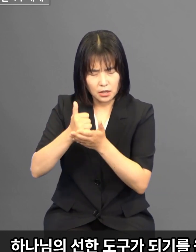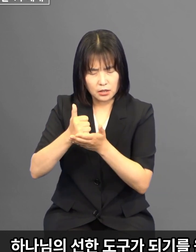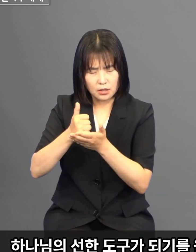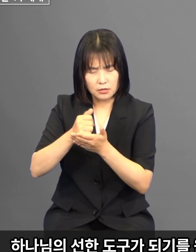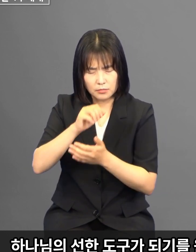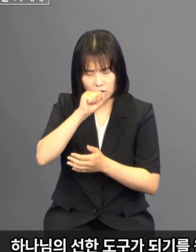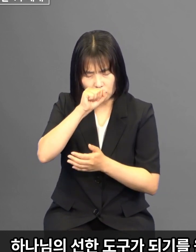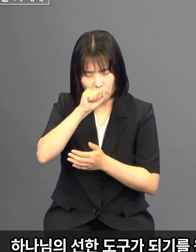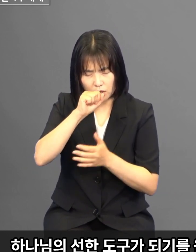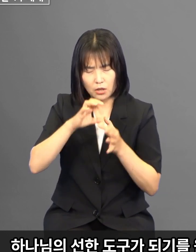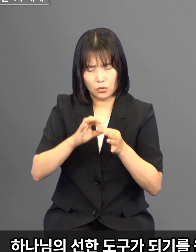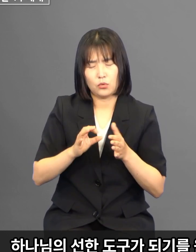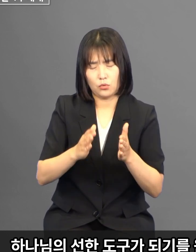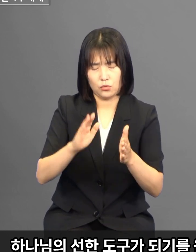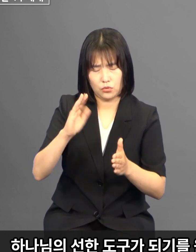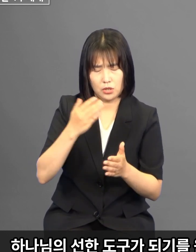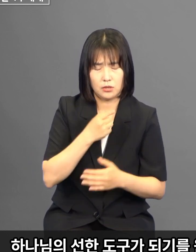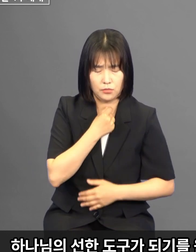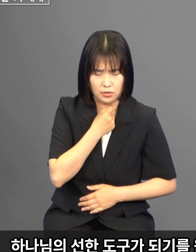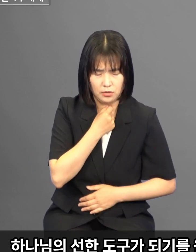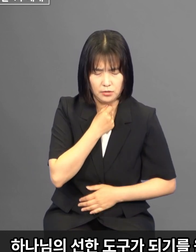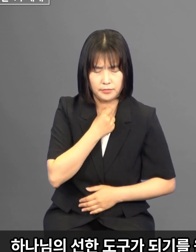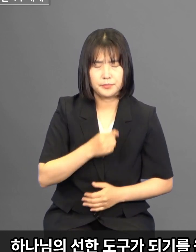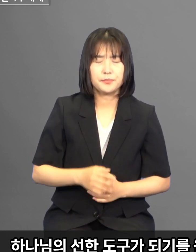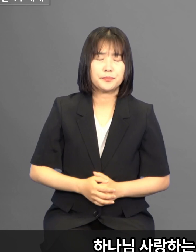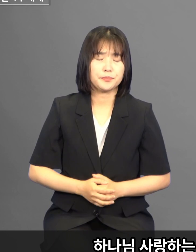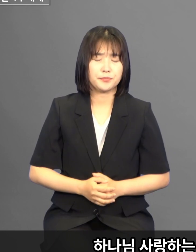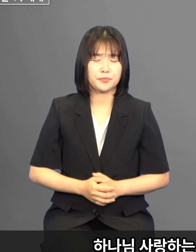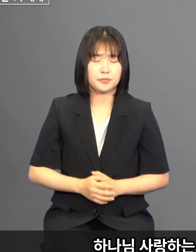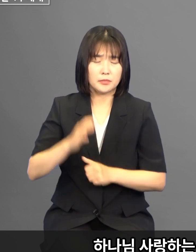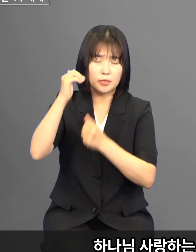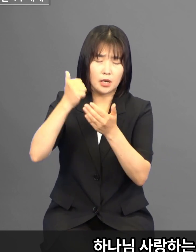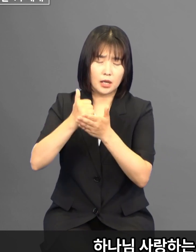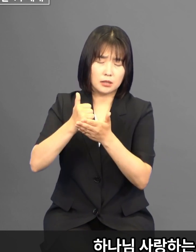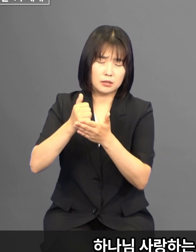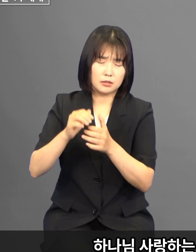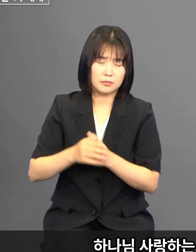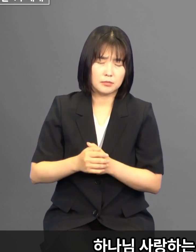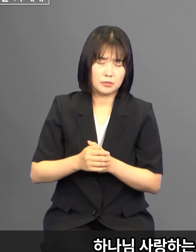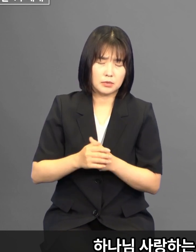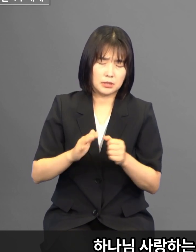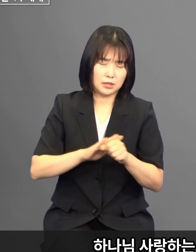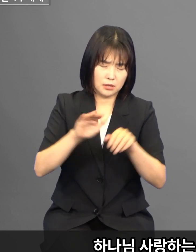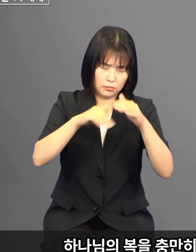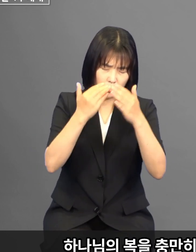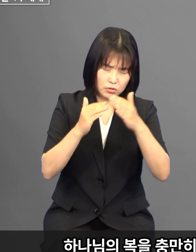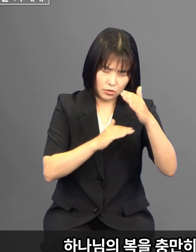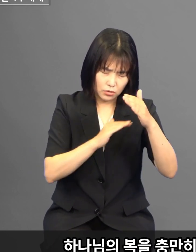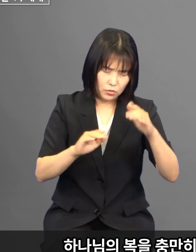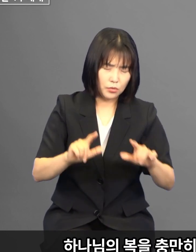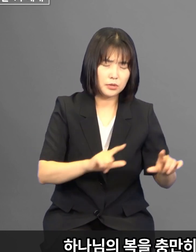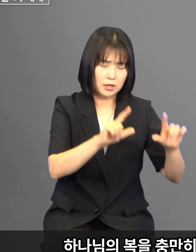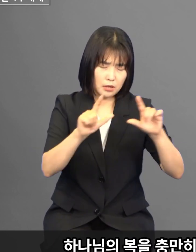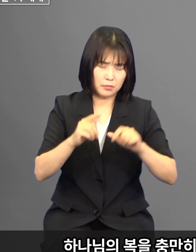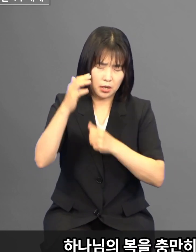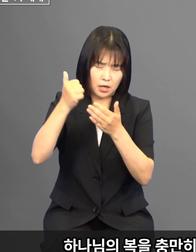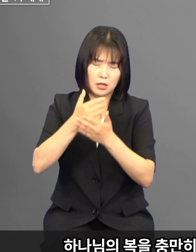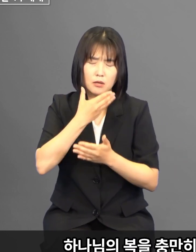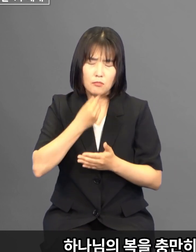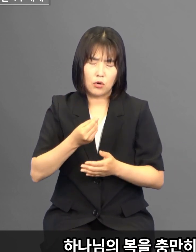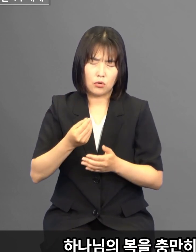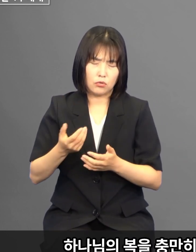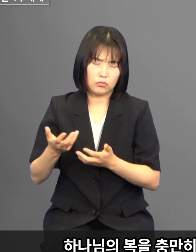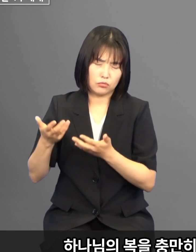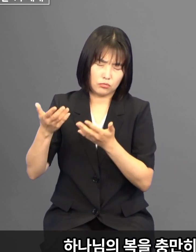도구가 되기를 원하고 또한 복의 통로가 되기를 원하오니 하나님 사랑하는 우리 모든 성도들의 삶 속에 하나님의 복을 충만히 부어주시며